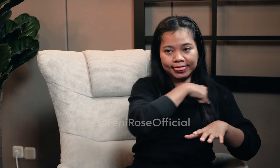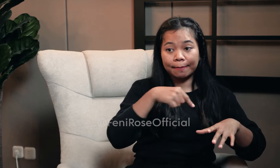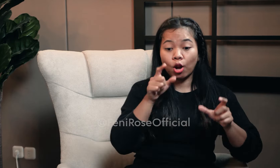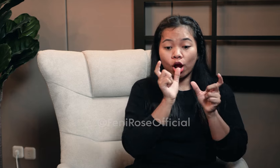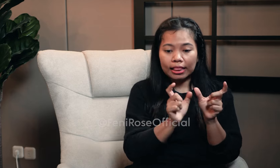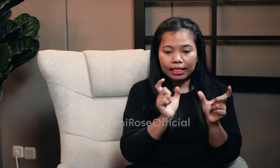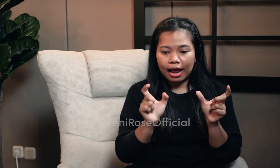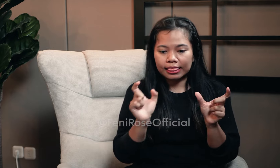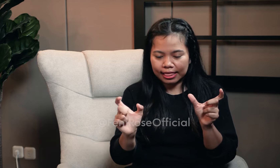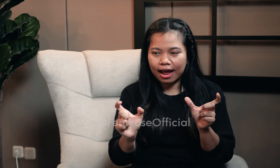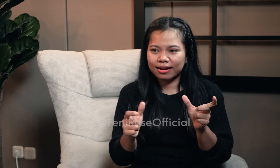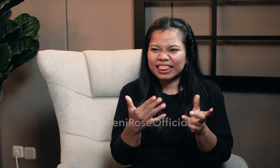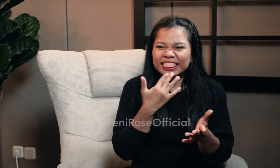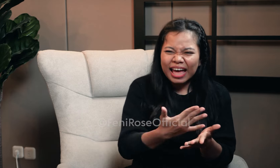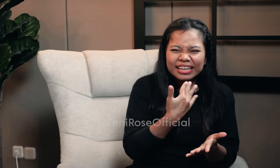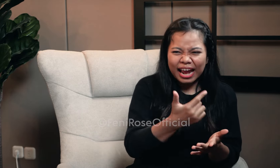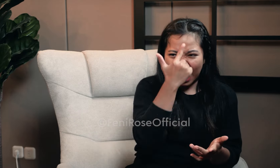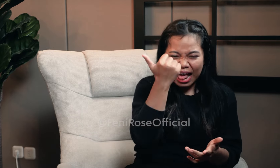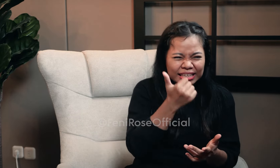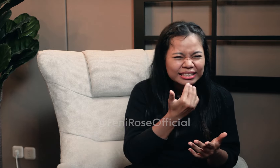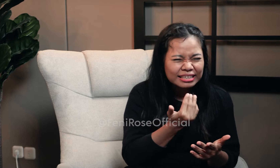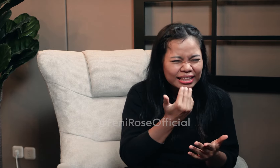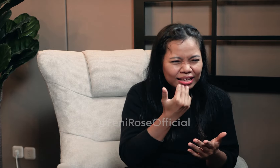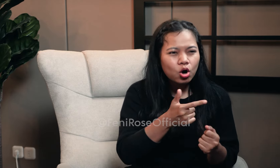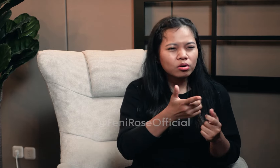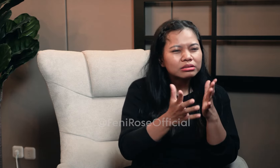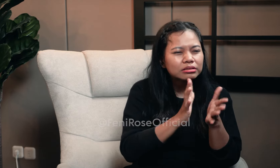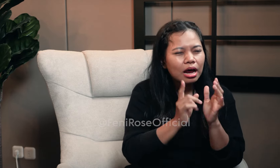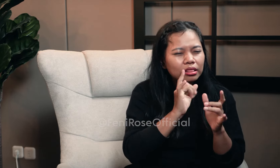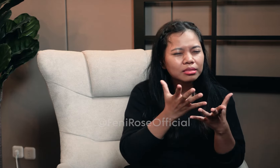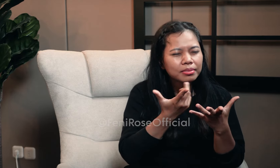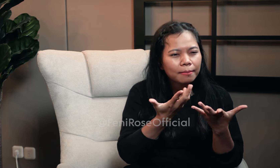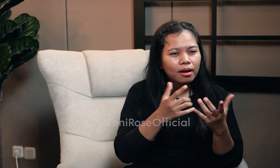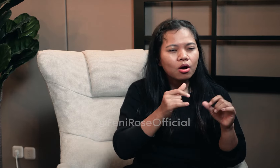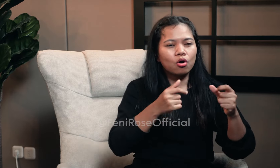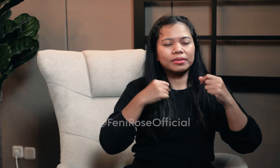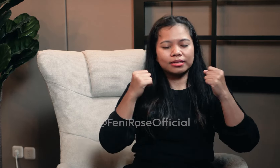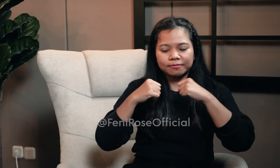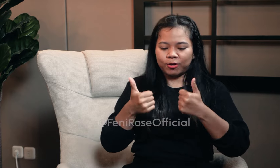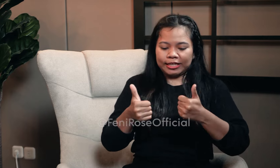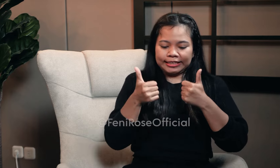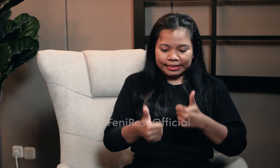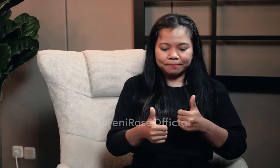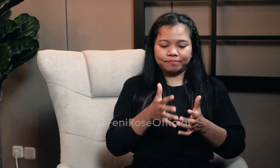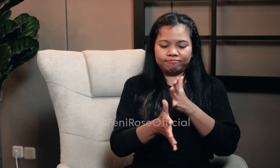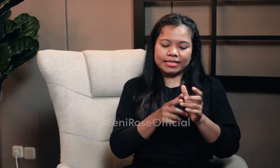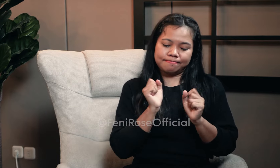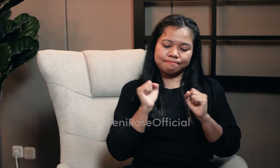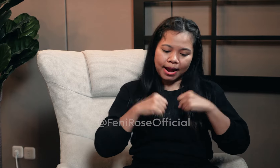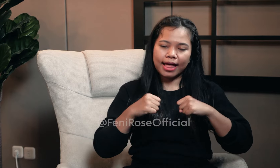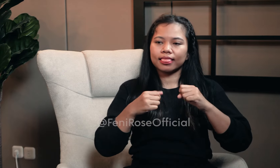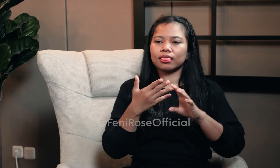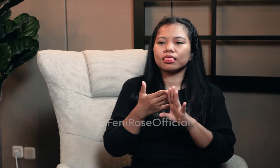ya artinya semuanya sudah sepakat tapi kalau kata-kata biasanya tanya ahli dulu ahli hukumnya gimana ya Mbak terus arti dari